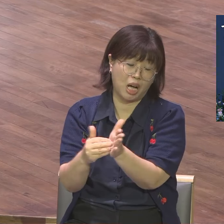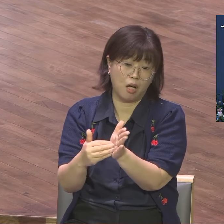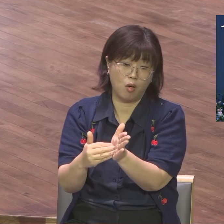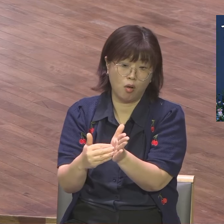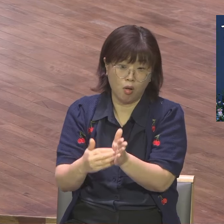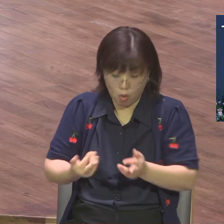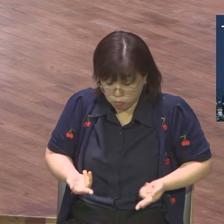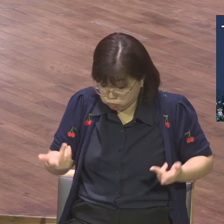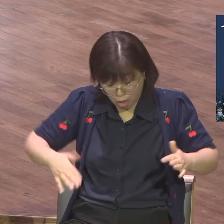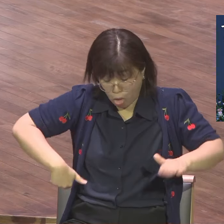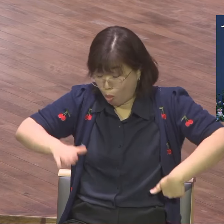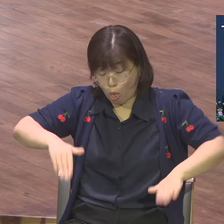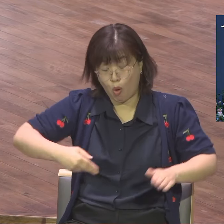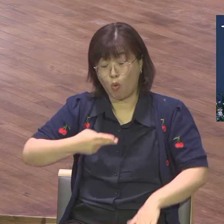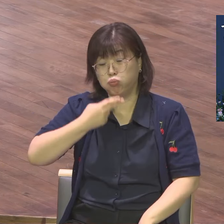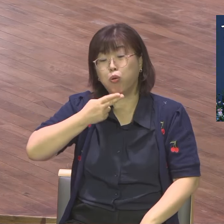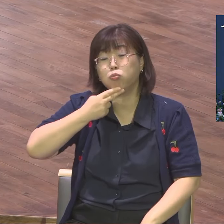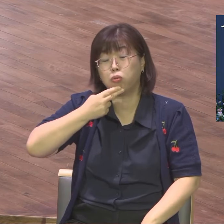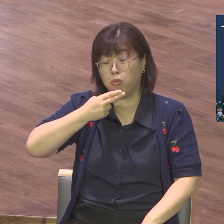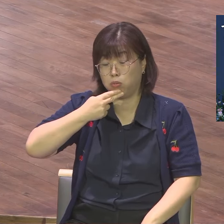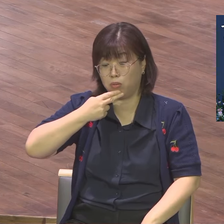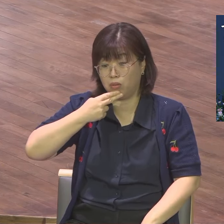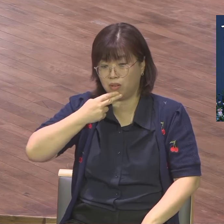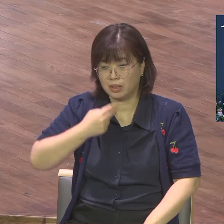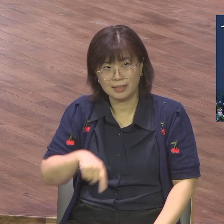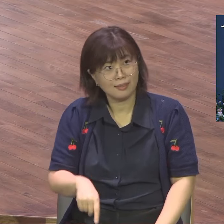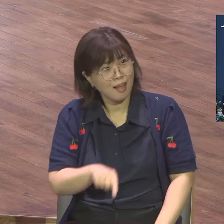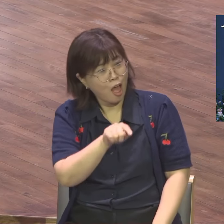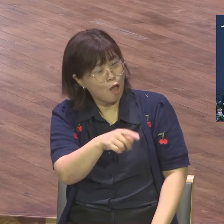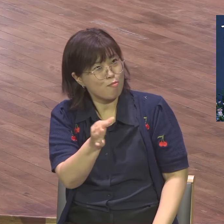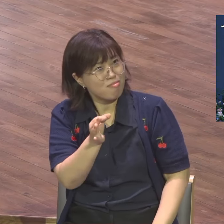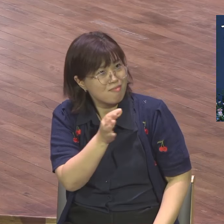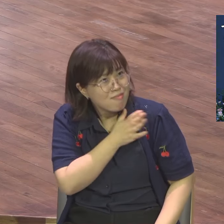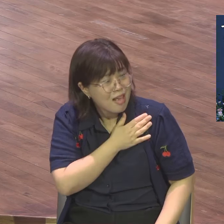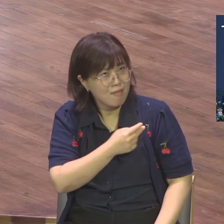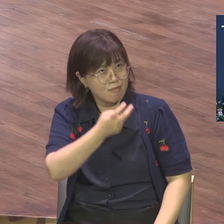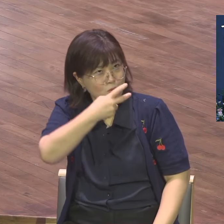서로 돕는 거예요. 여자만 돕는 게 아니라 남자도 돕는 거예요.